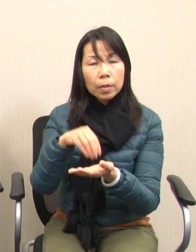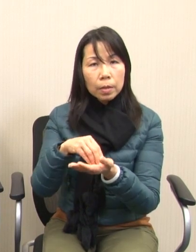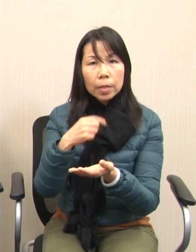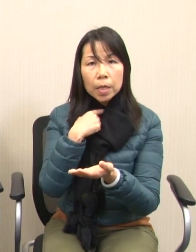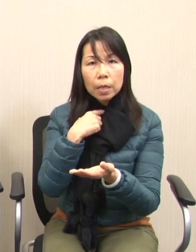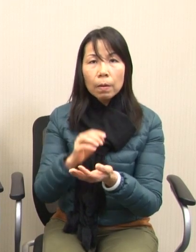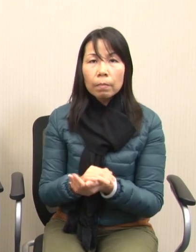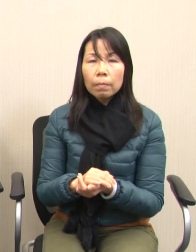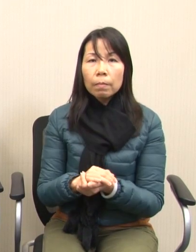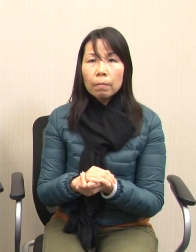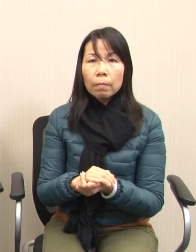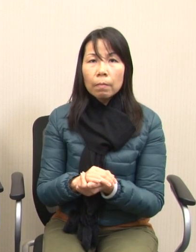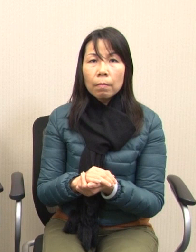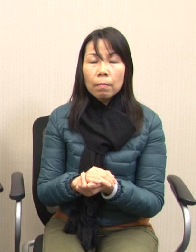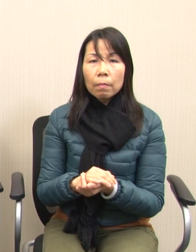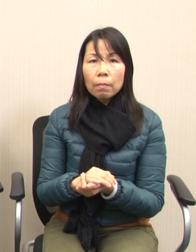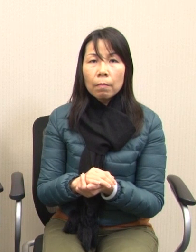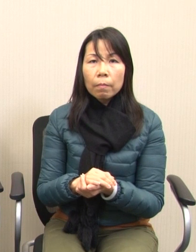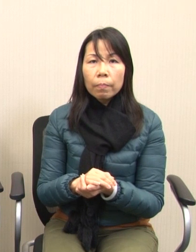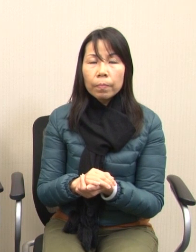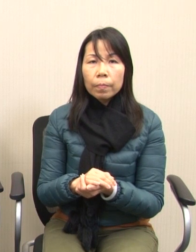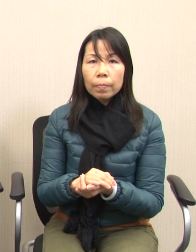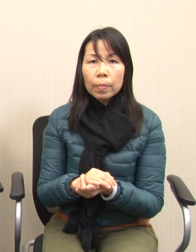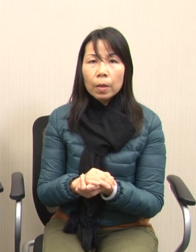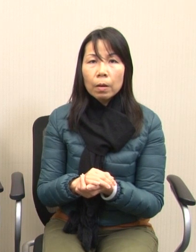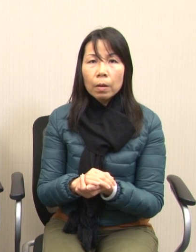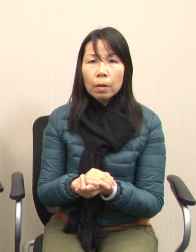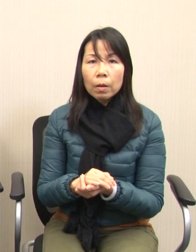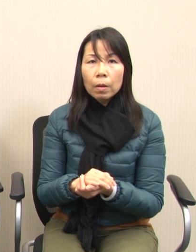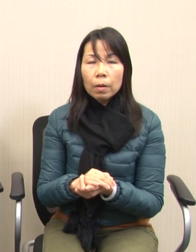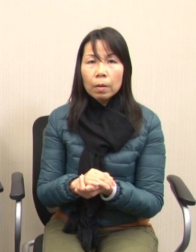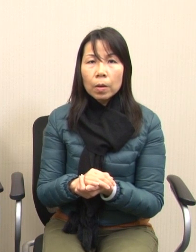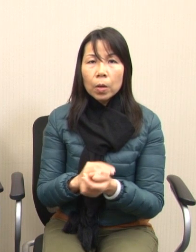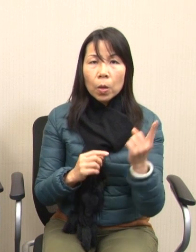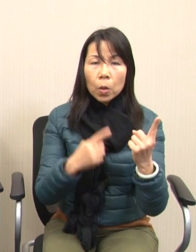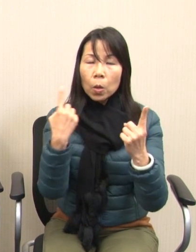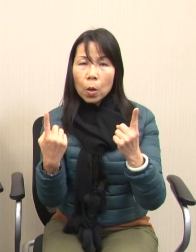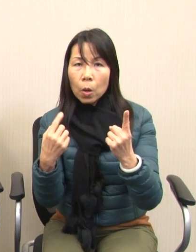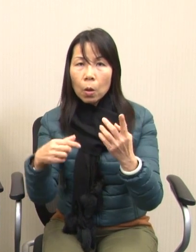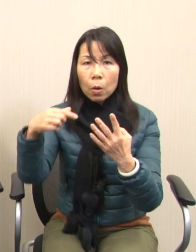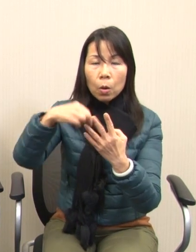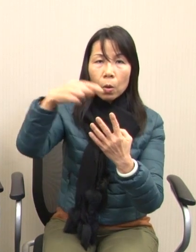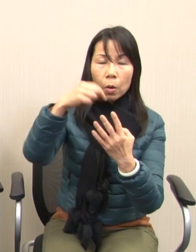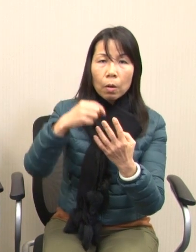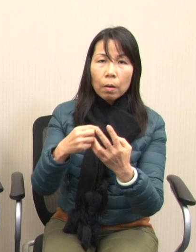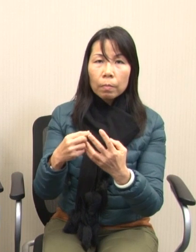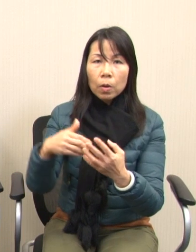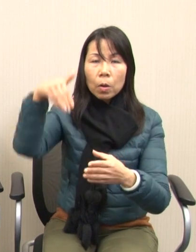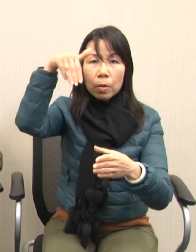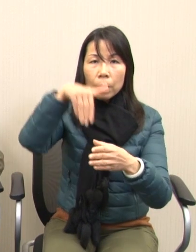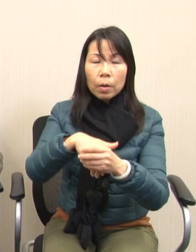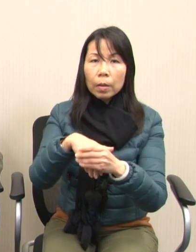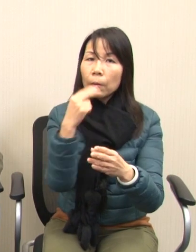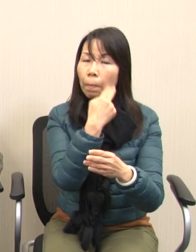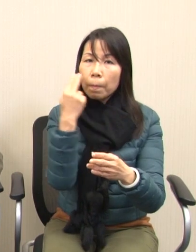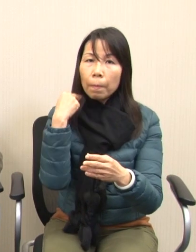對不能在這裡說一句說話，就是說兩害取其輕，我投曾俊華去淘汰